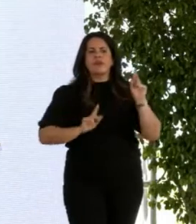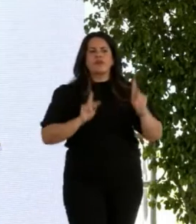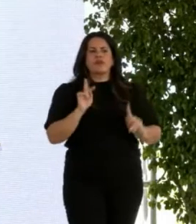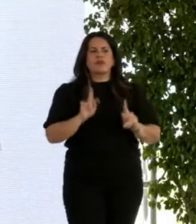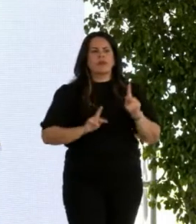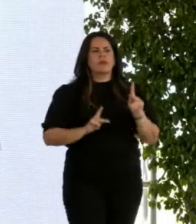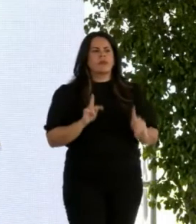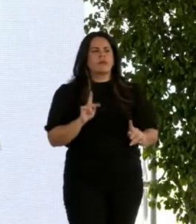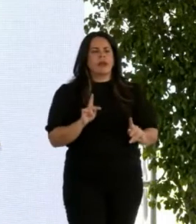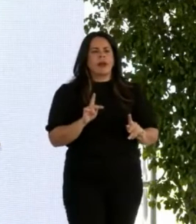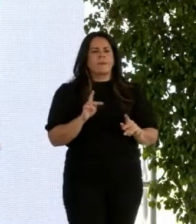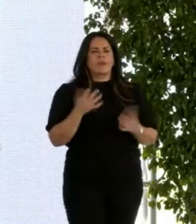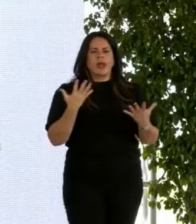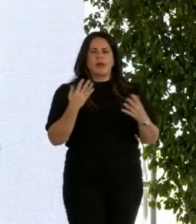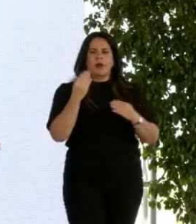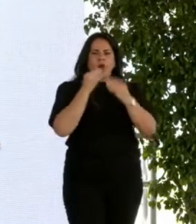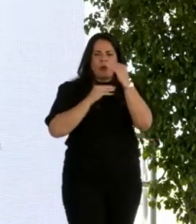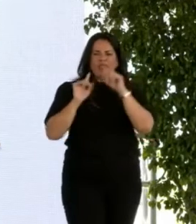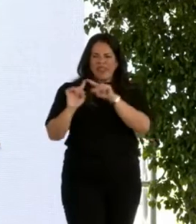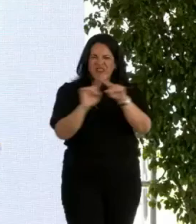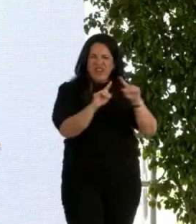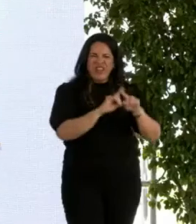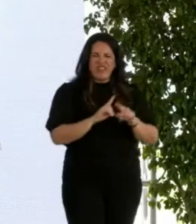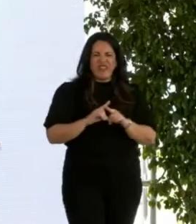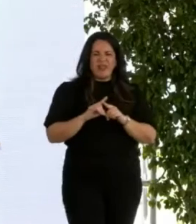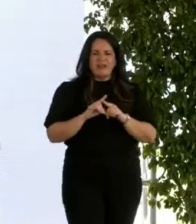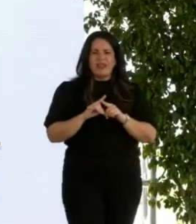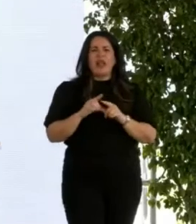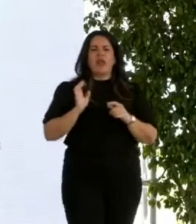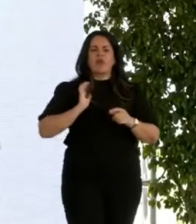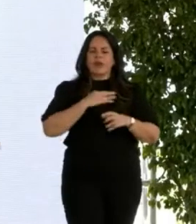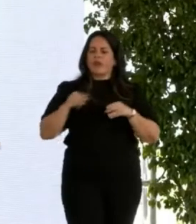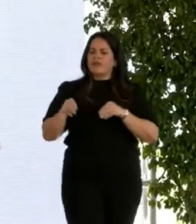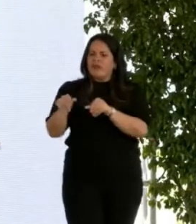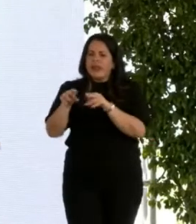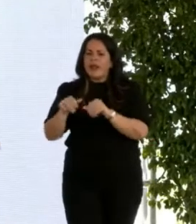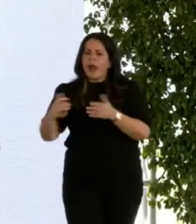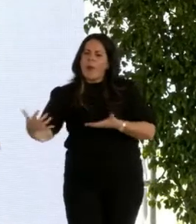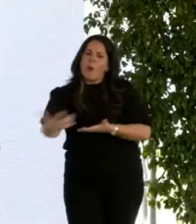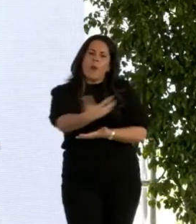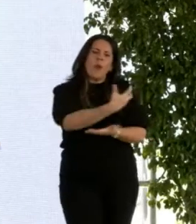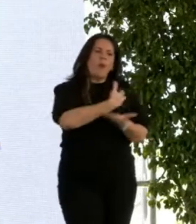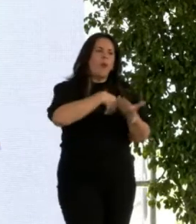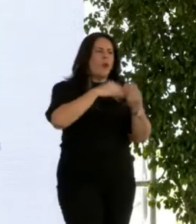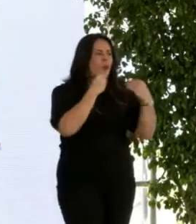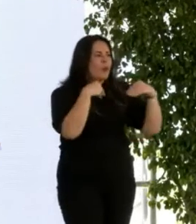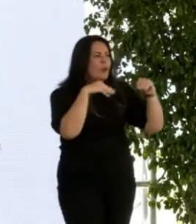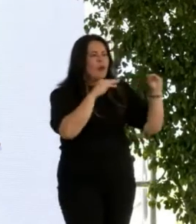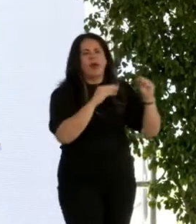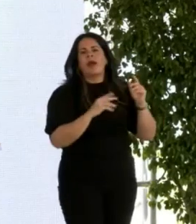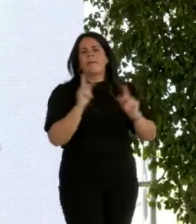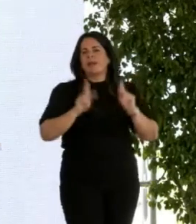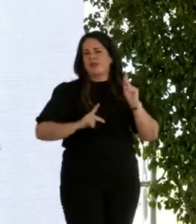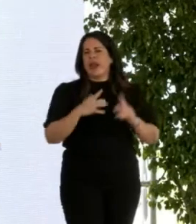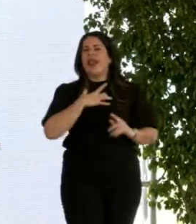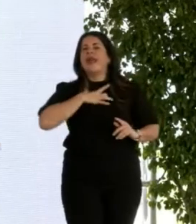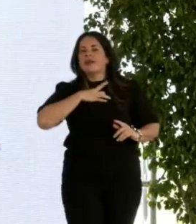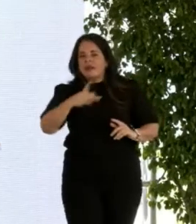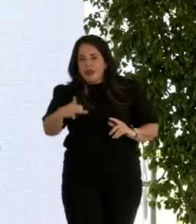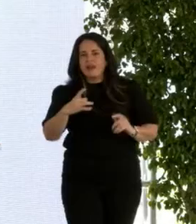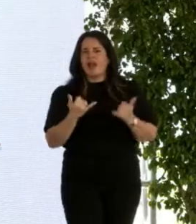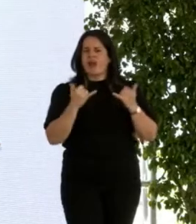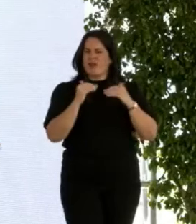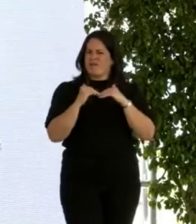con ingredientes locales de nuestras fincas, que gracias a Dios cada día hay más interés en sembrar, en la